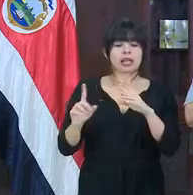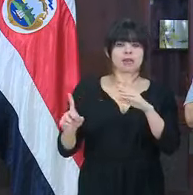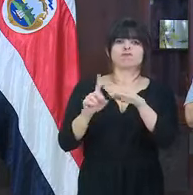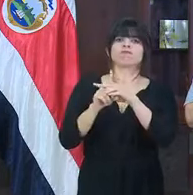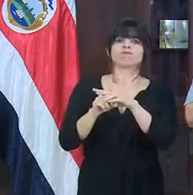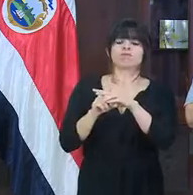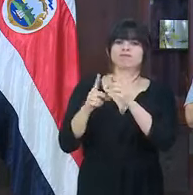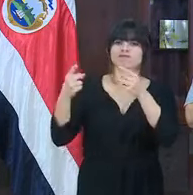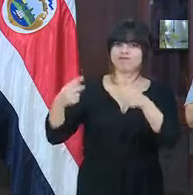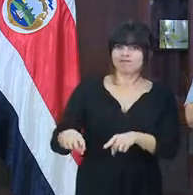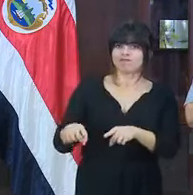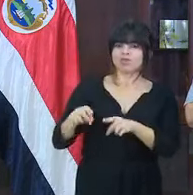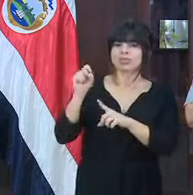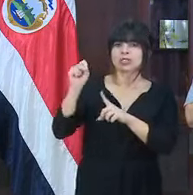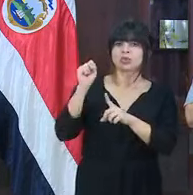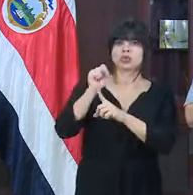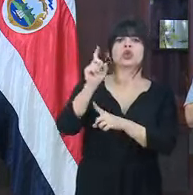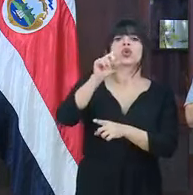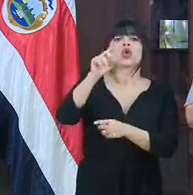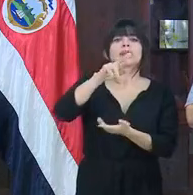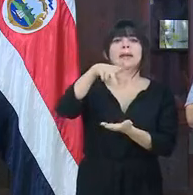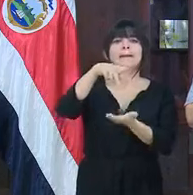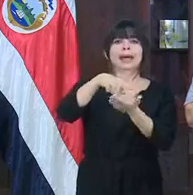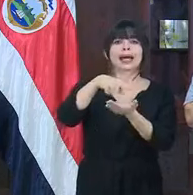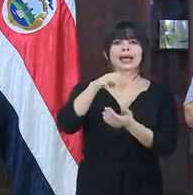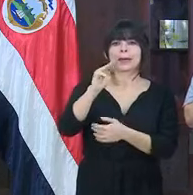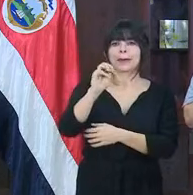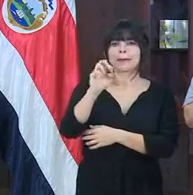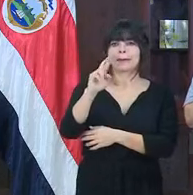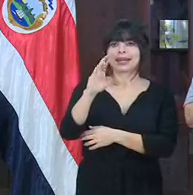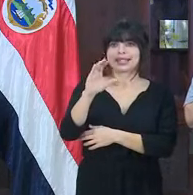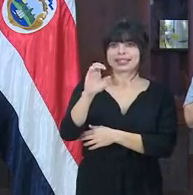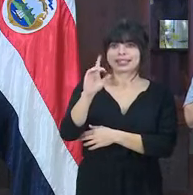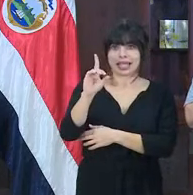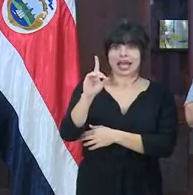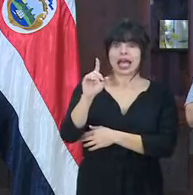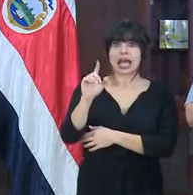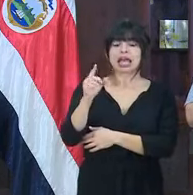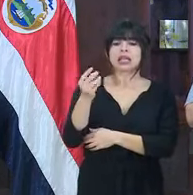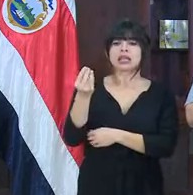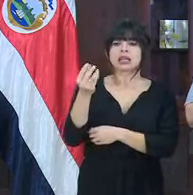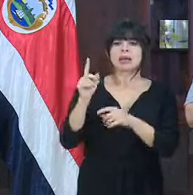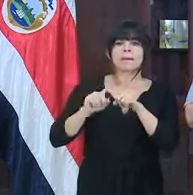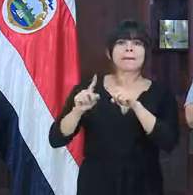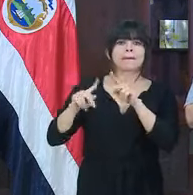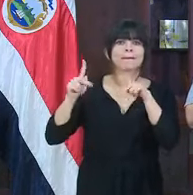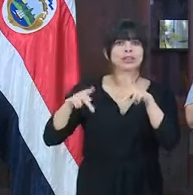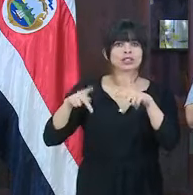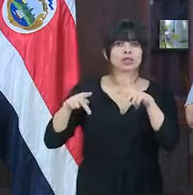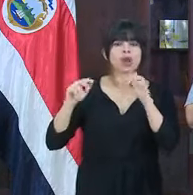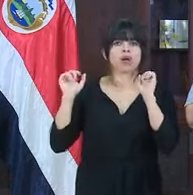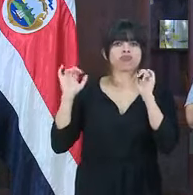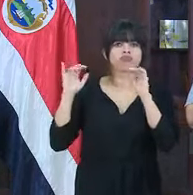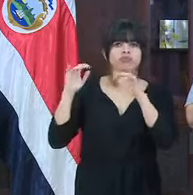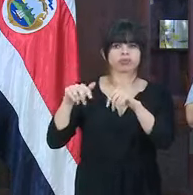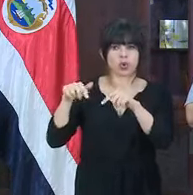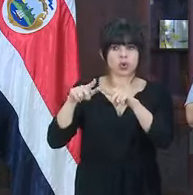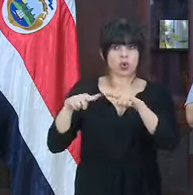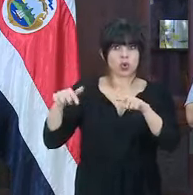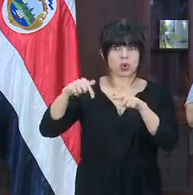presenta un incidente en el Parque de la Merced, donde varias personas se presentan a este